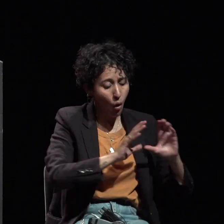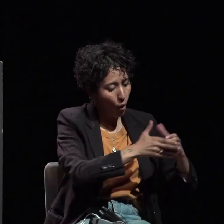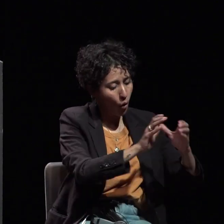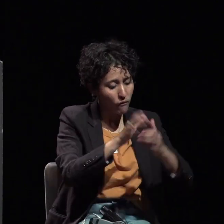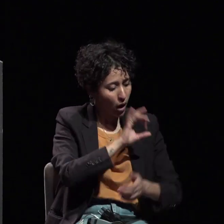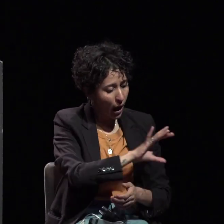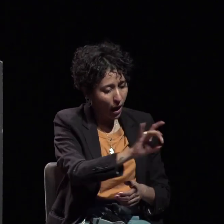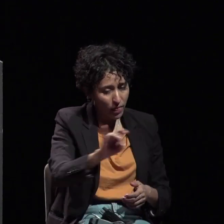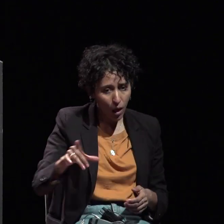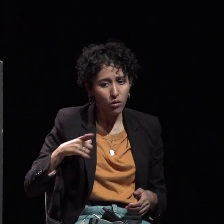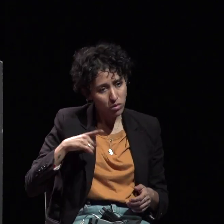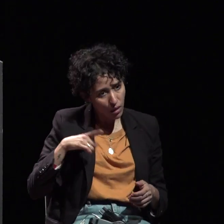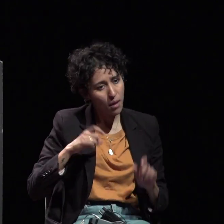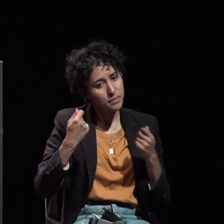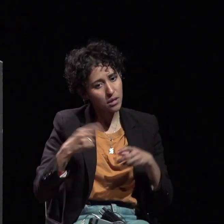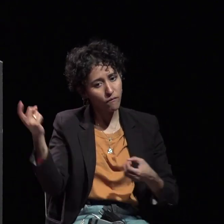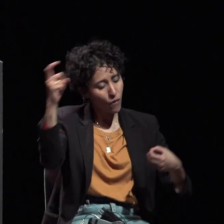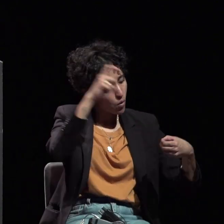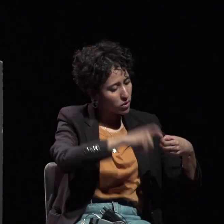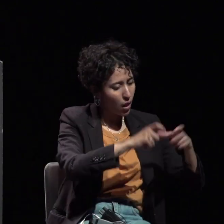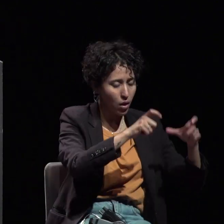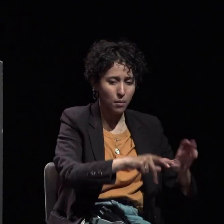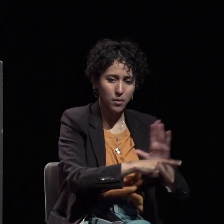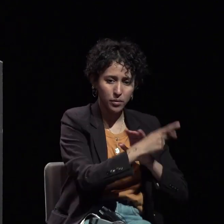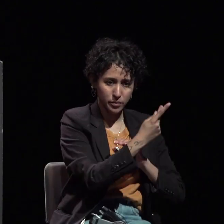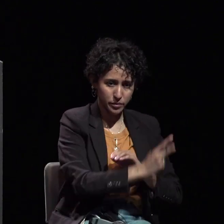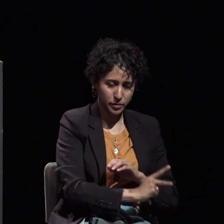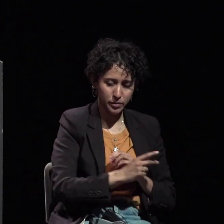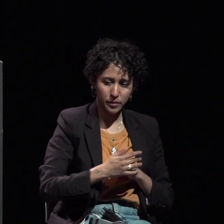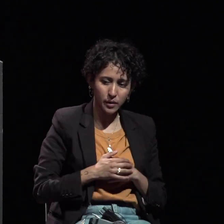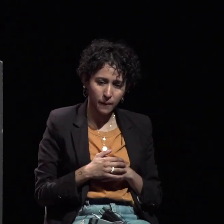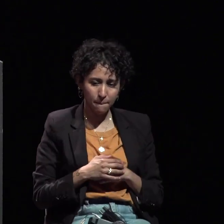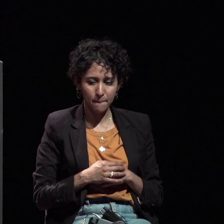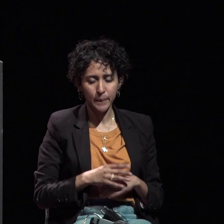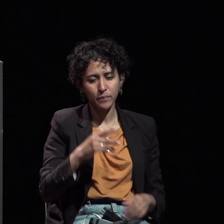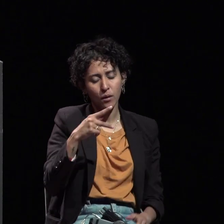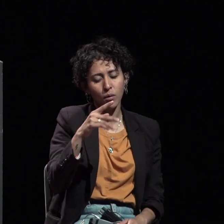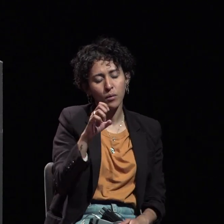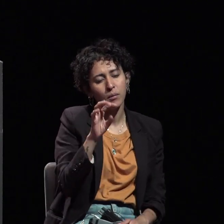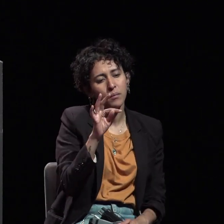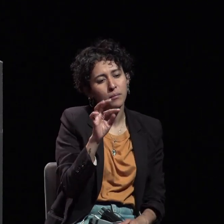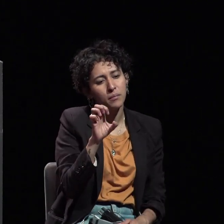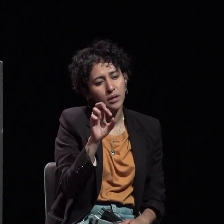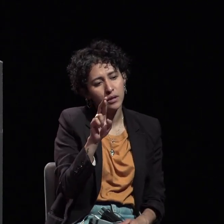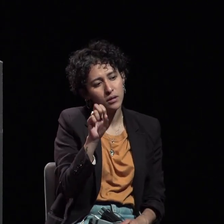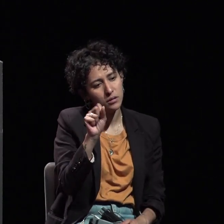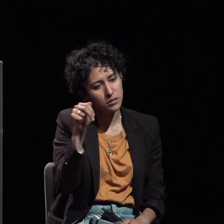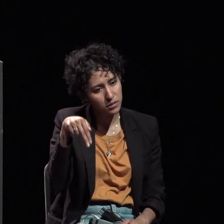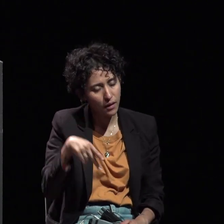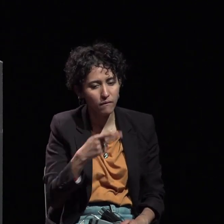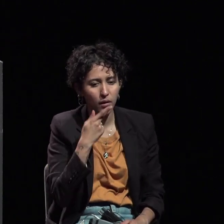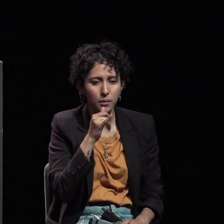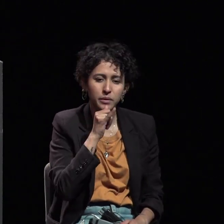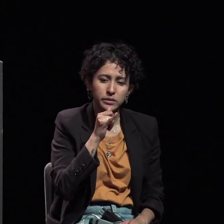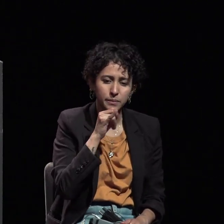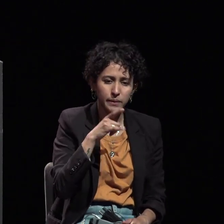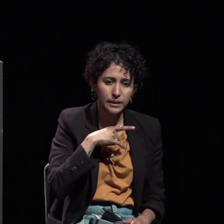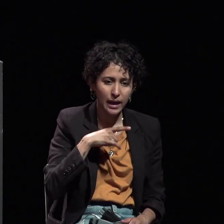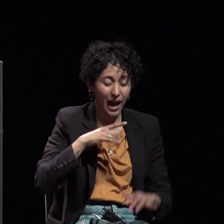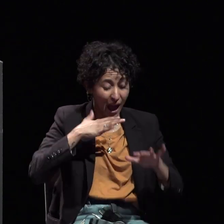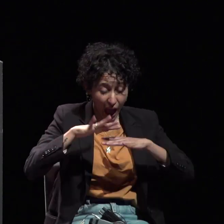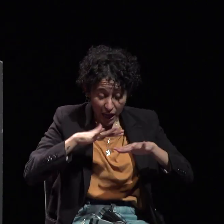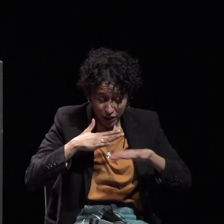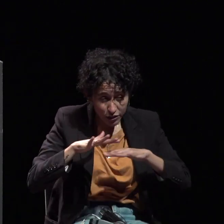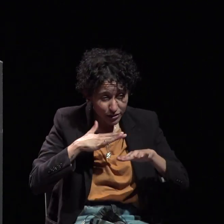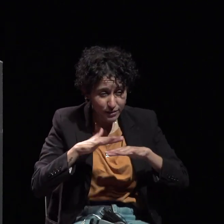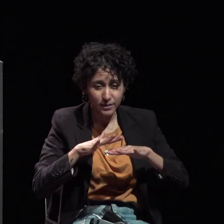ver, em grande parte, com o fato de que essas coisas são, antes de mais nada, como diziam Peterson e Holbrand, agentes decisivos na produção de relações sociais. E,